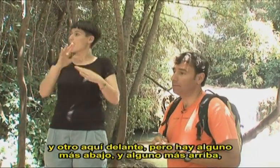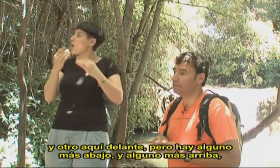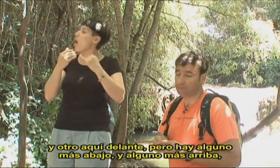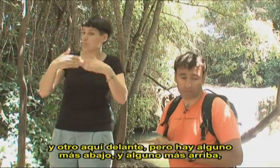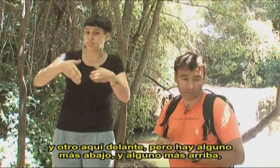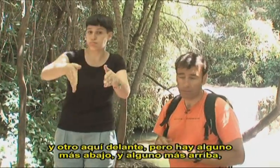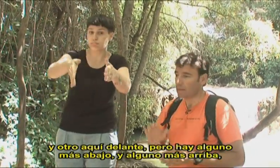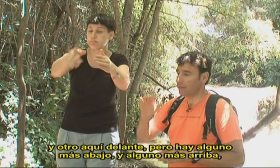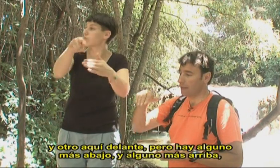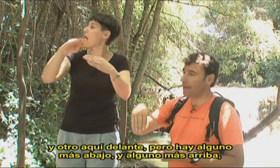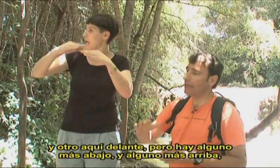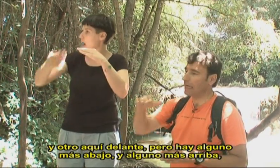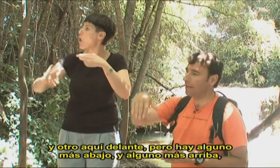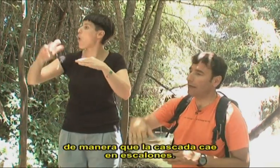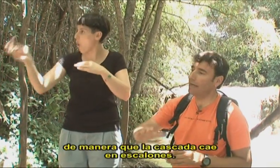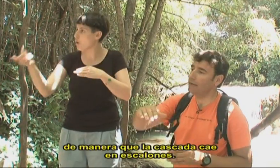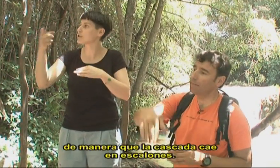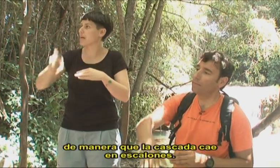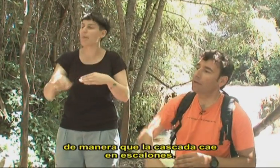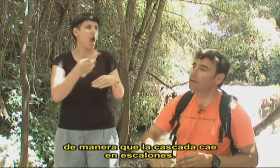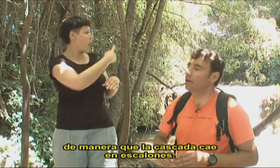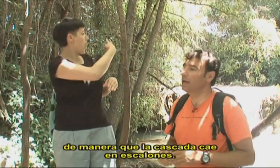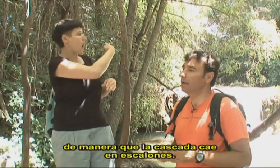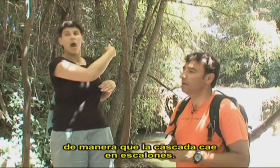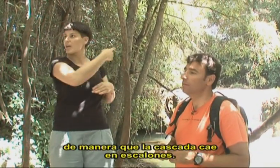arriba. De manera que la cascada cae